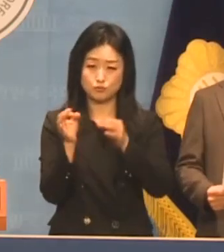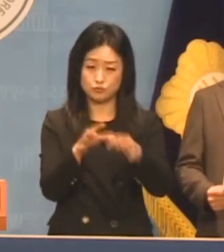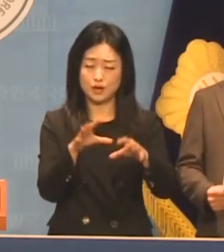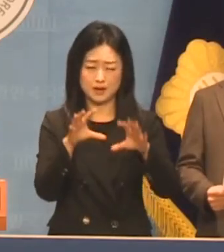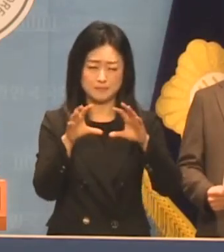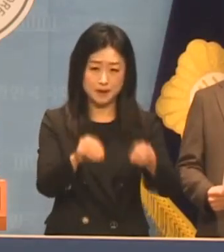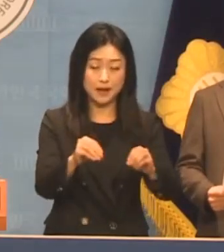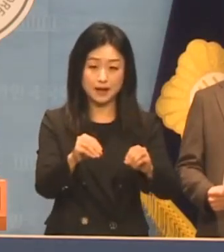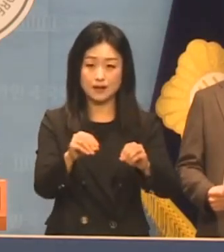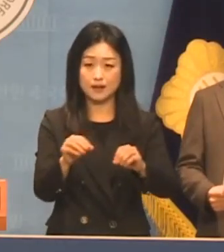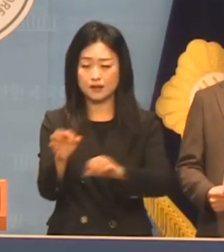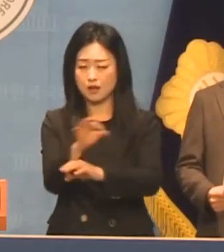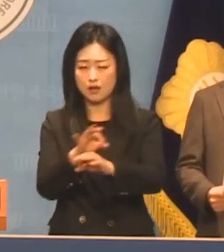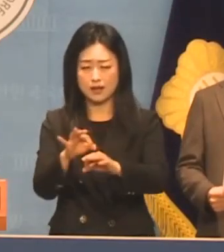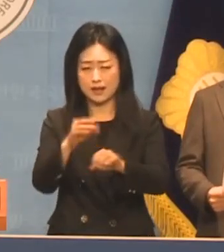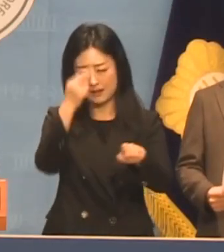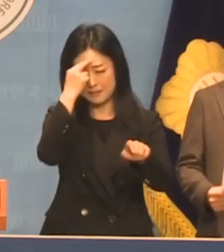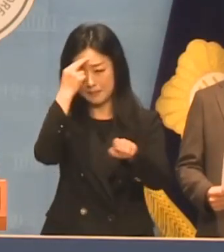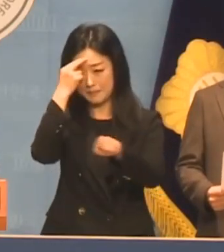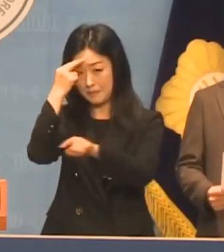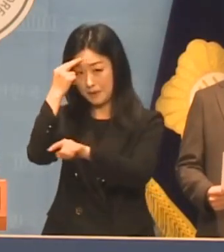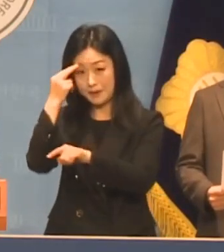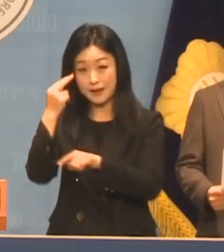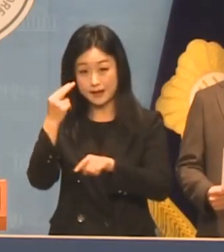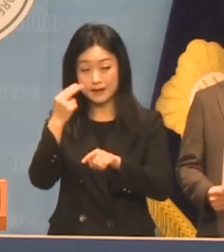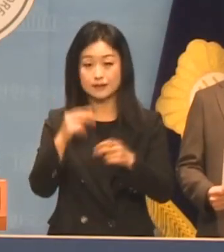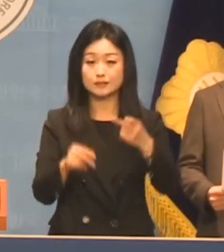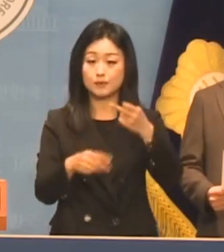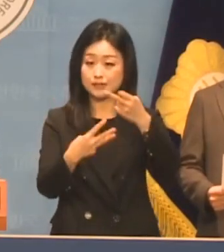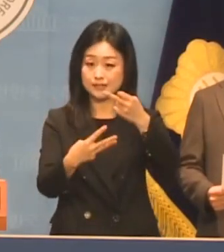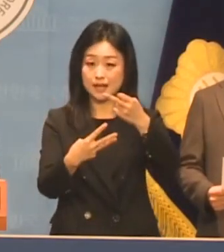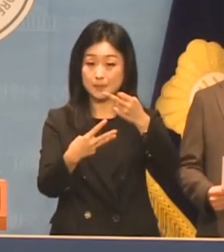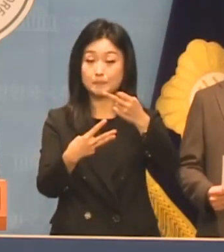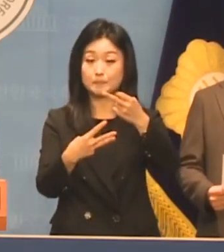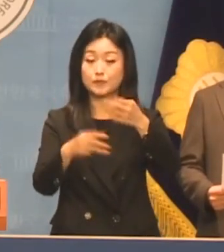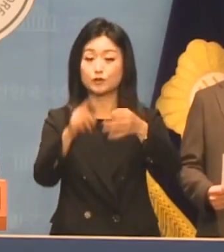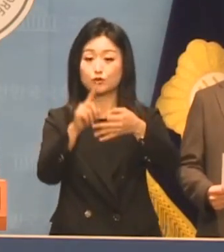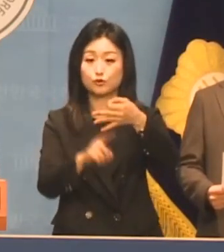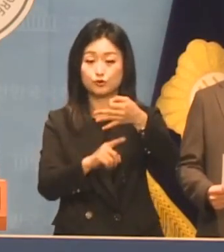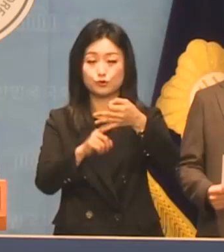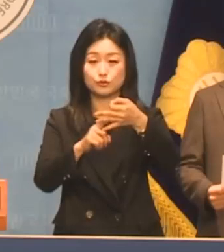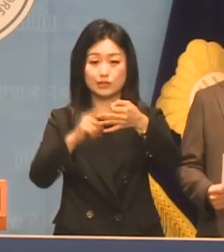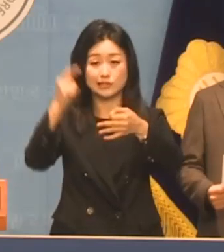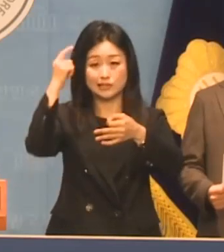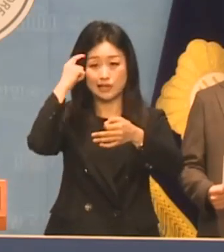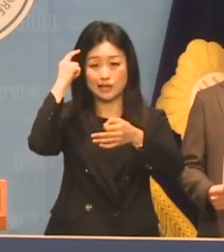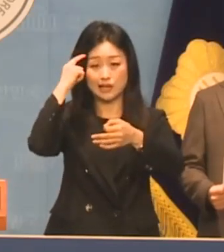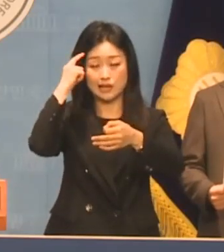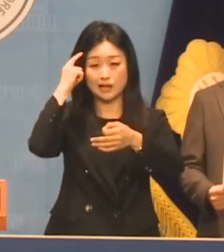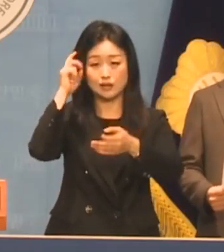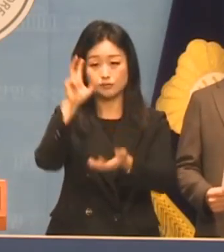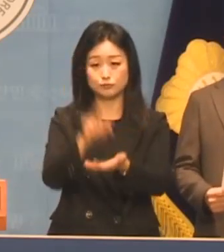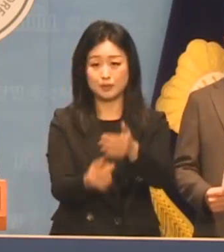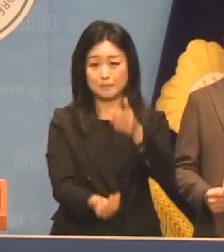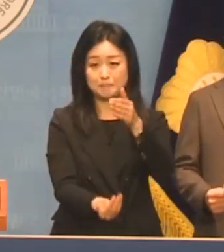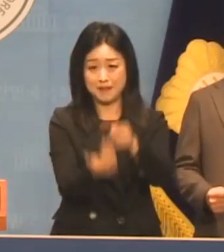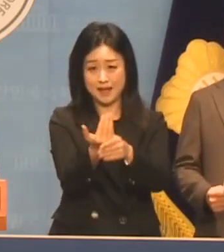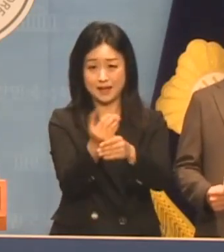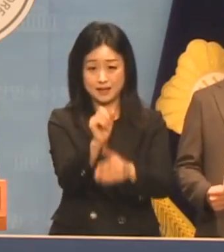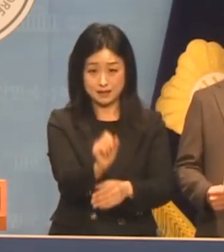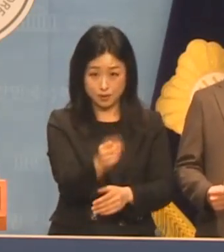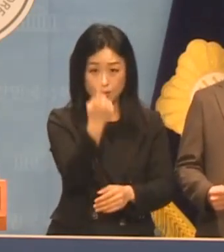되었습니다. 12월 3일 윤석열 한 사람의 오판으로 대한민국 경제 시계가